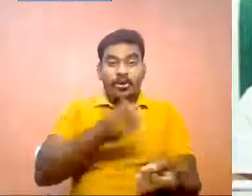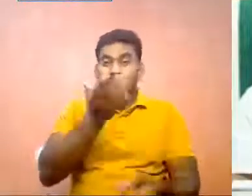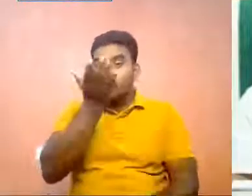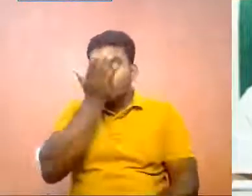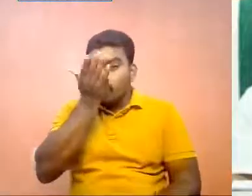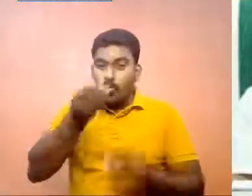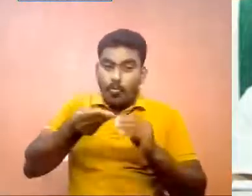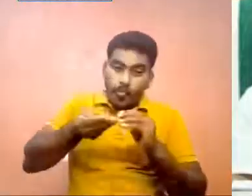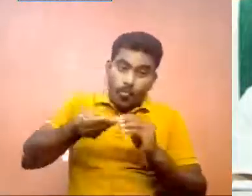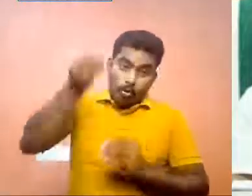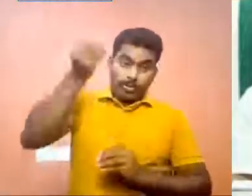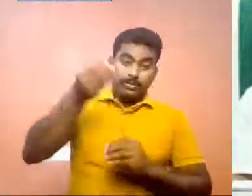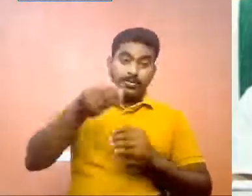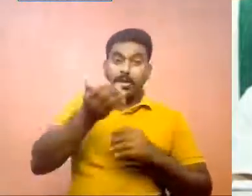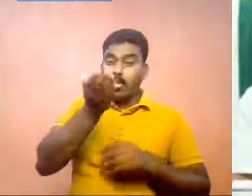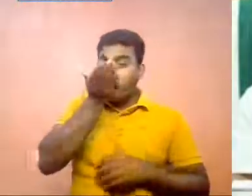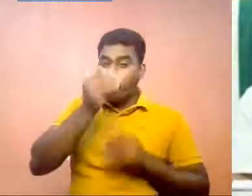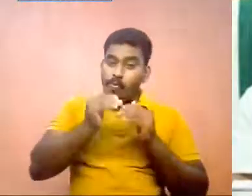രക്തസമ്മർദ്ദം,